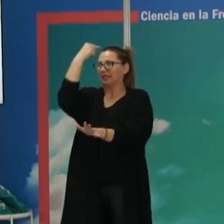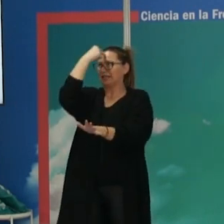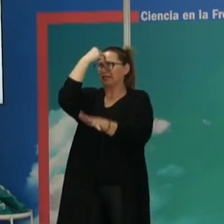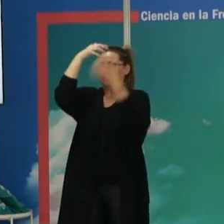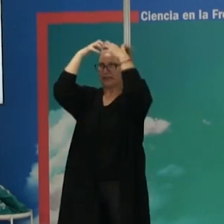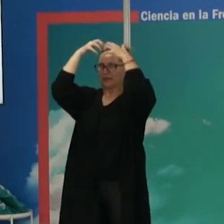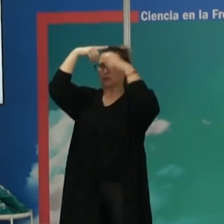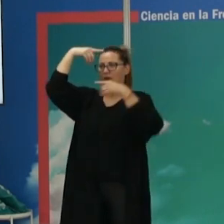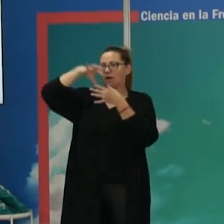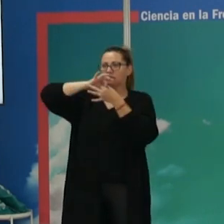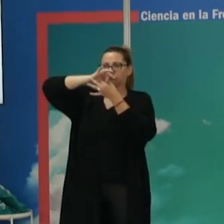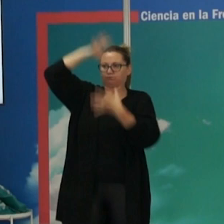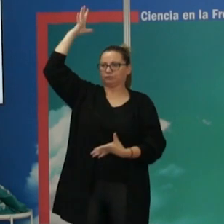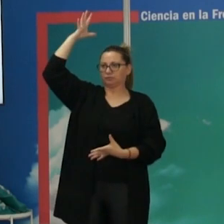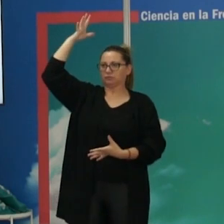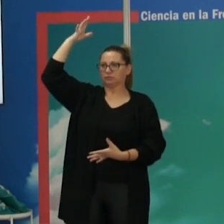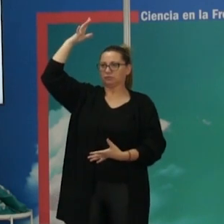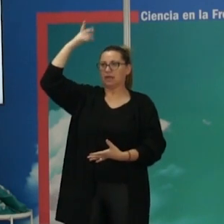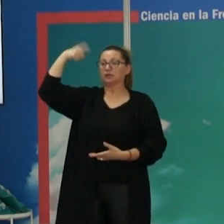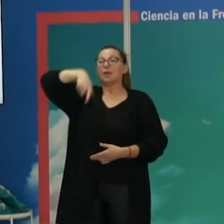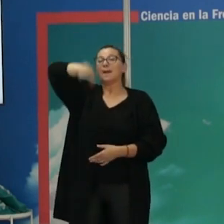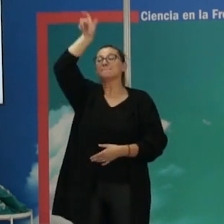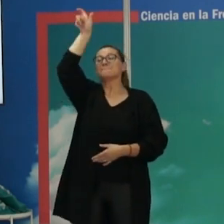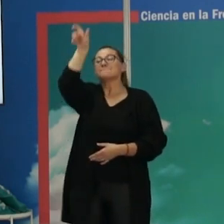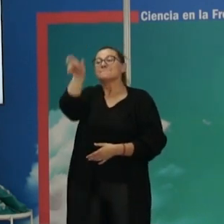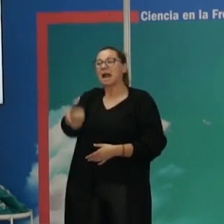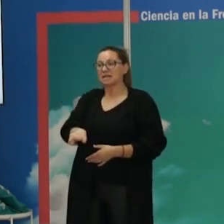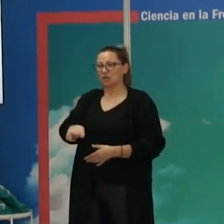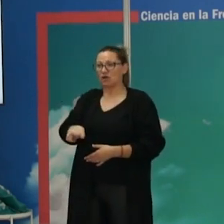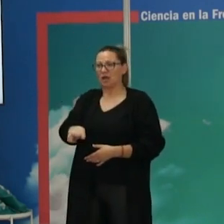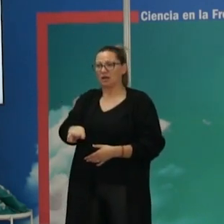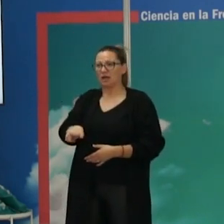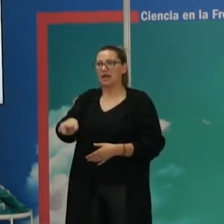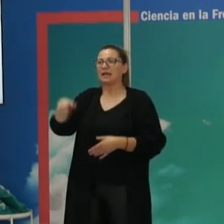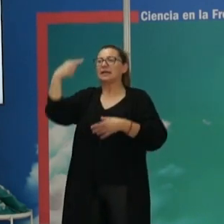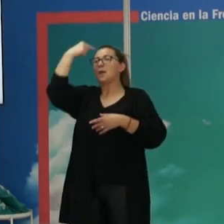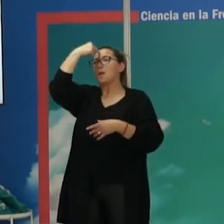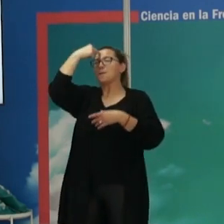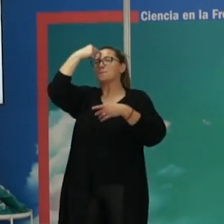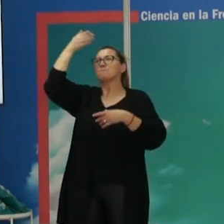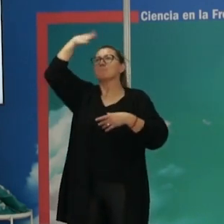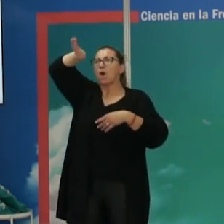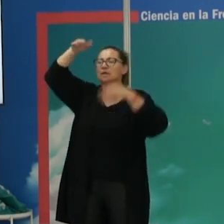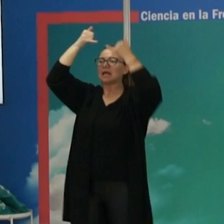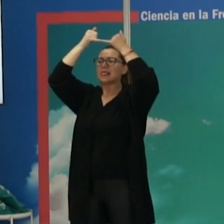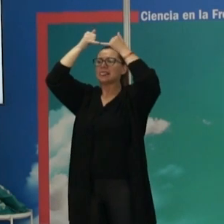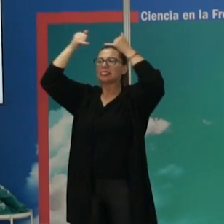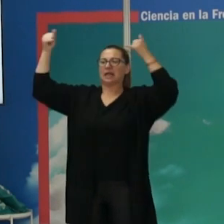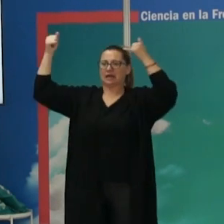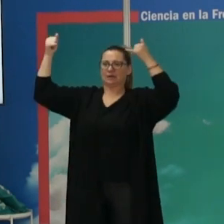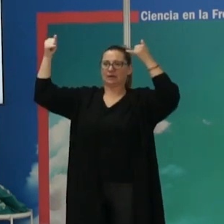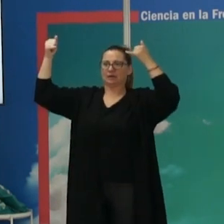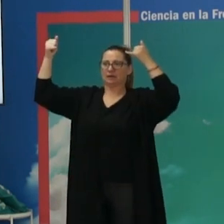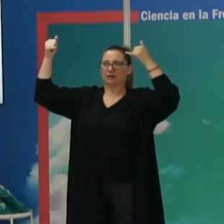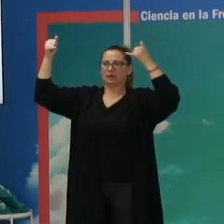además se ha demostrado que el cerebro de personas correctamente diagnosticadas en muerte cerebral preserva, mantiene cierta